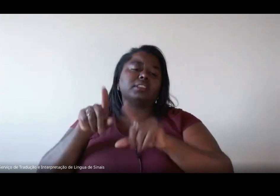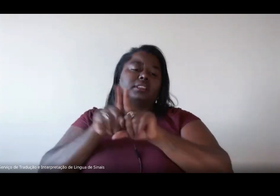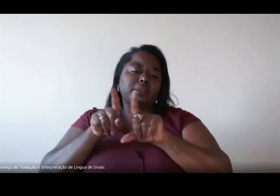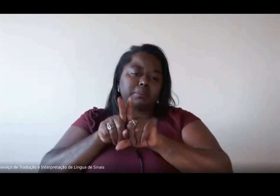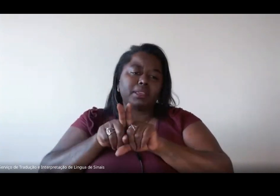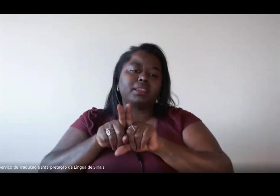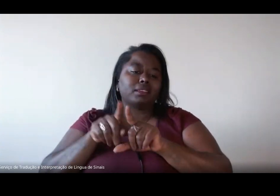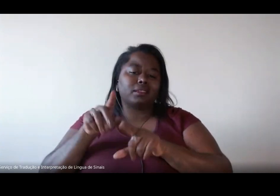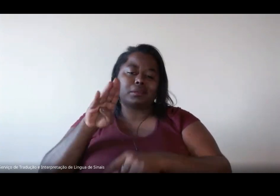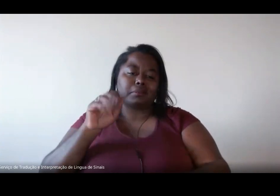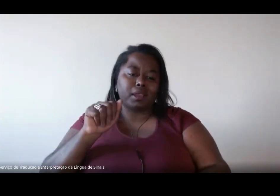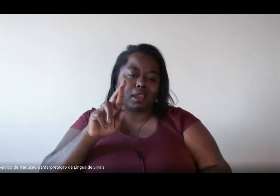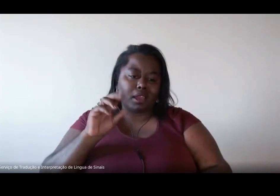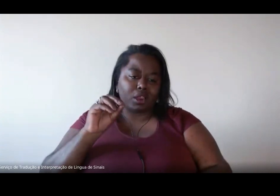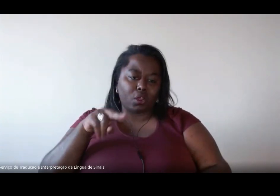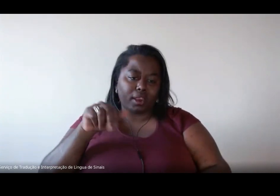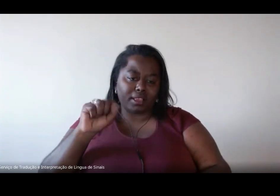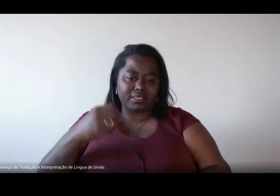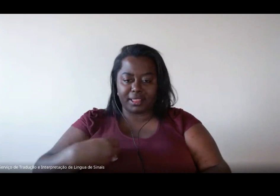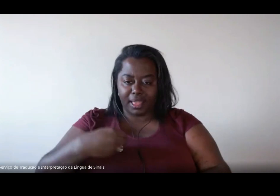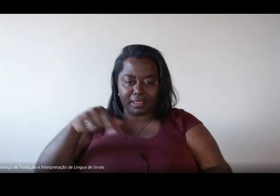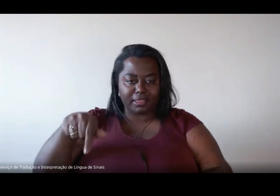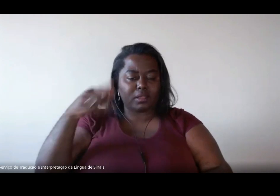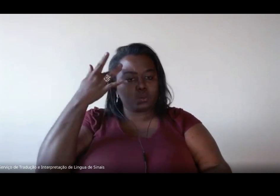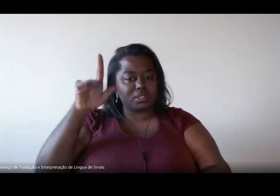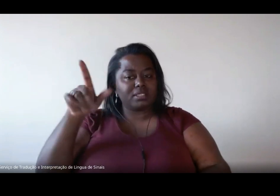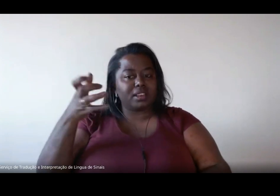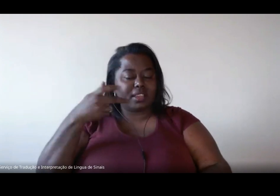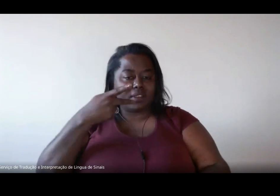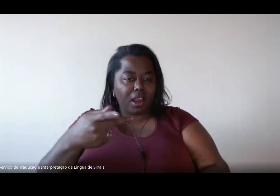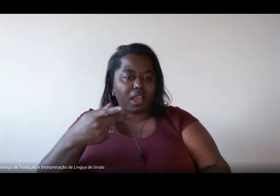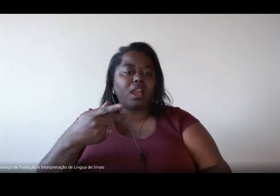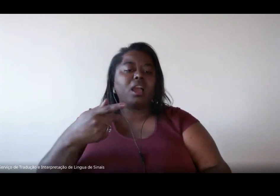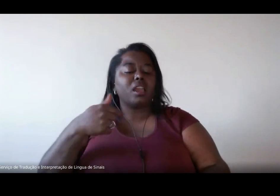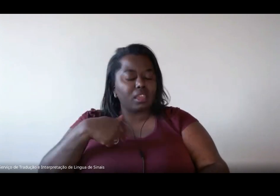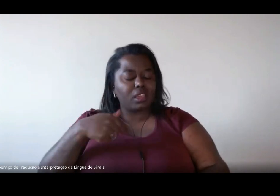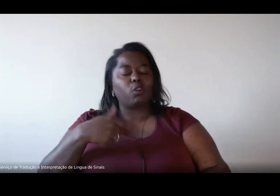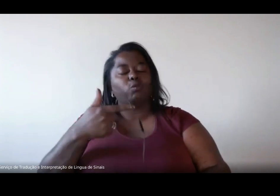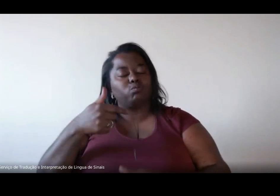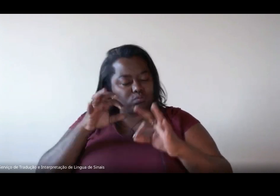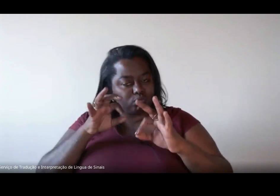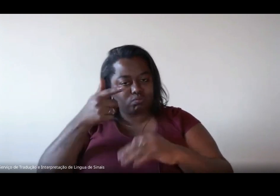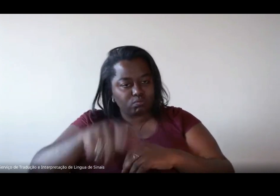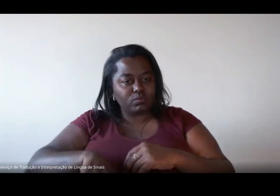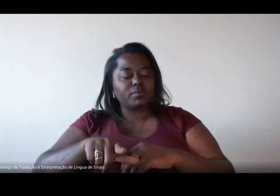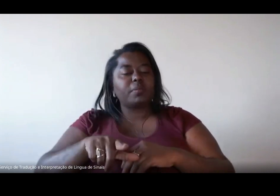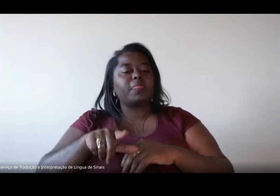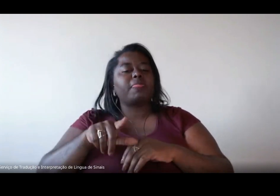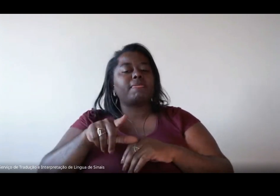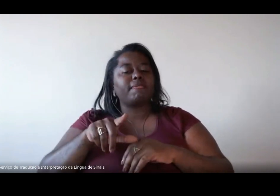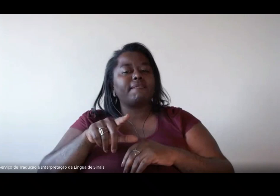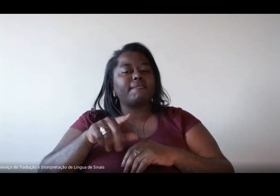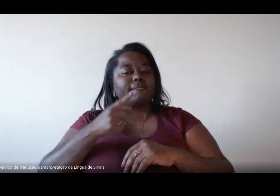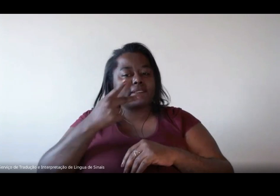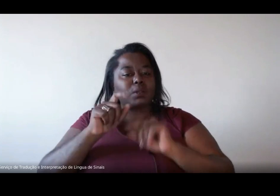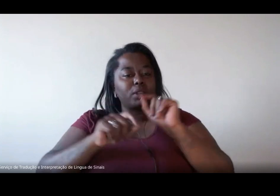Ledin. Agradeço, o Baronas está aqui, então não sei se ele quer falar, mas também agradeço em nome do Baronas e reitero também uma